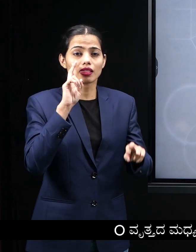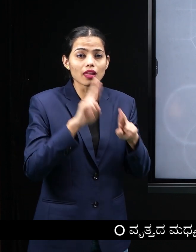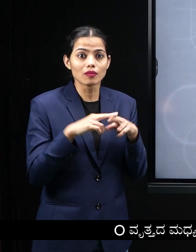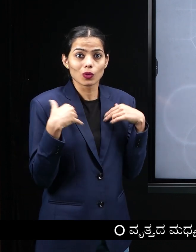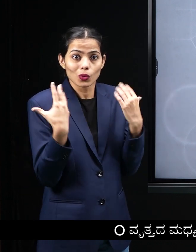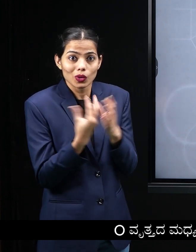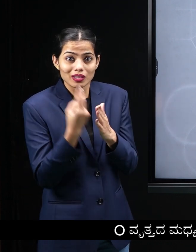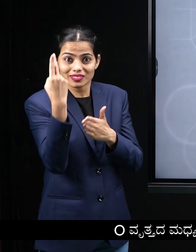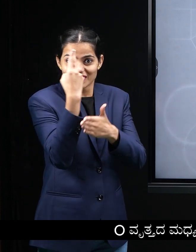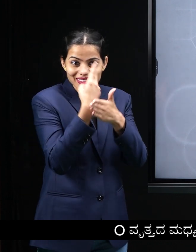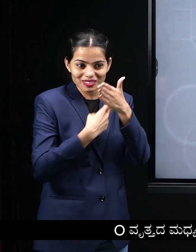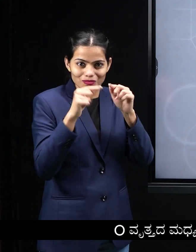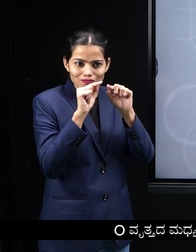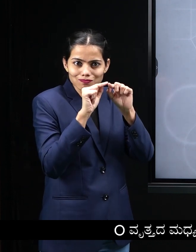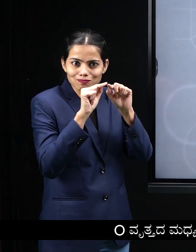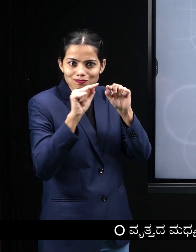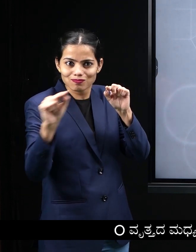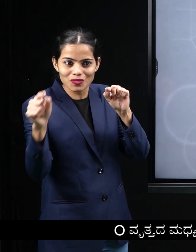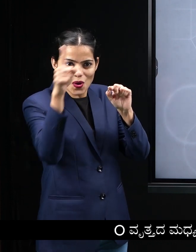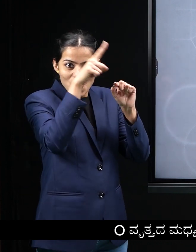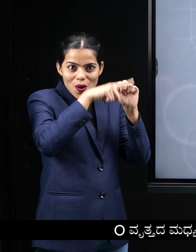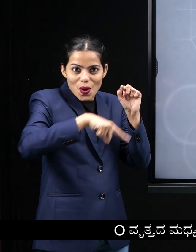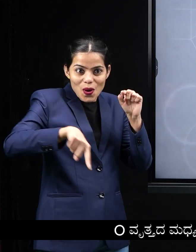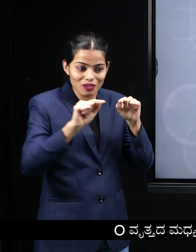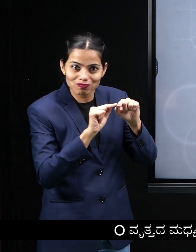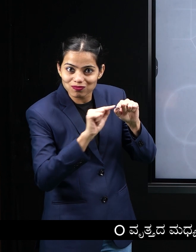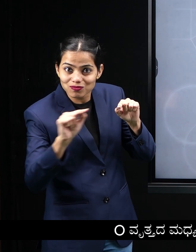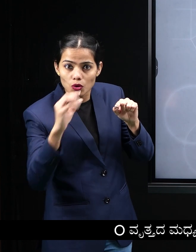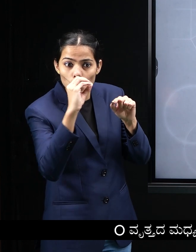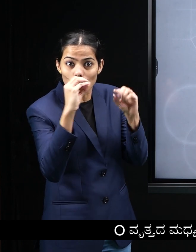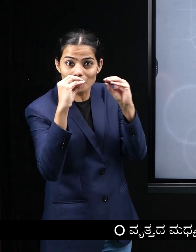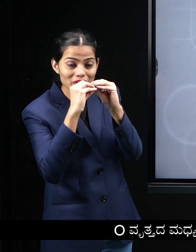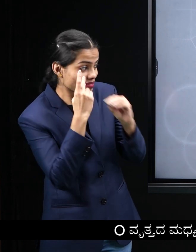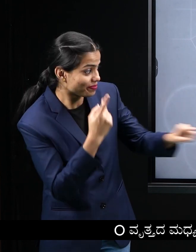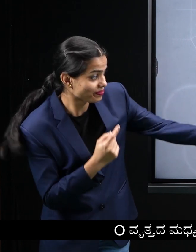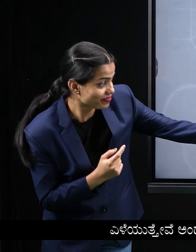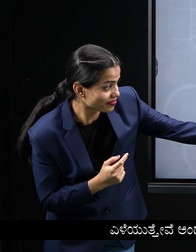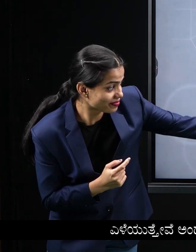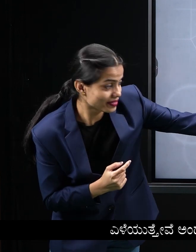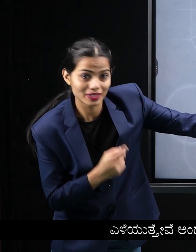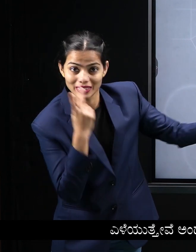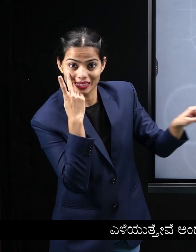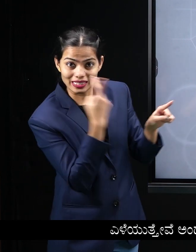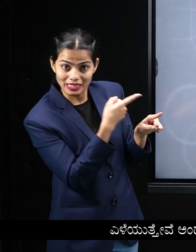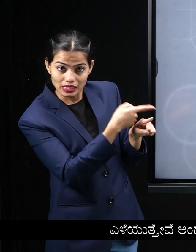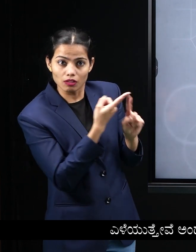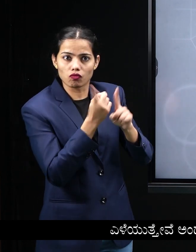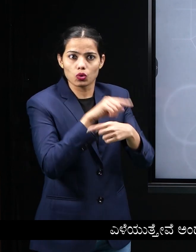ವೃತ್ತದ ಮಧ್ಯಭಾಗದಿಂದ ಎಸಿಯು ಮಧ್ಯಬಿಂದುವಿಗೆ ಒಬಿ ರೇಖೆಯನ್ನು ಎಳೆಯುತ್ತೇವೆ. ಅಂದರೆ